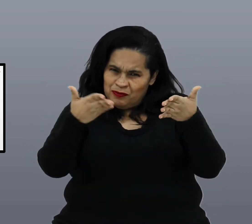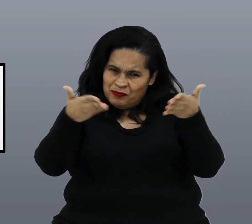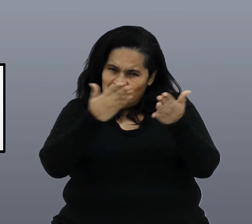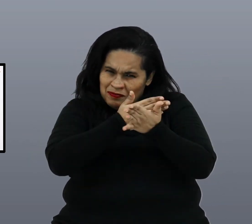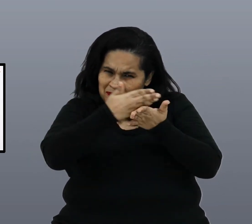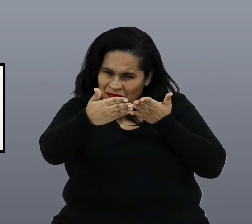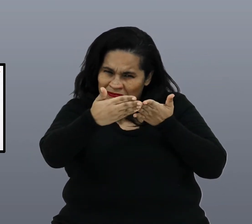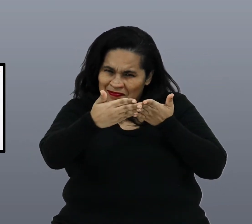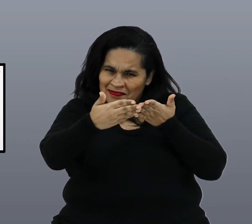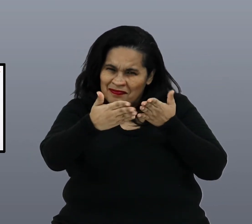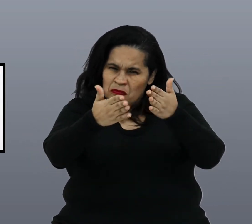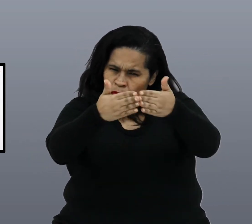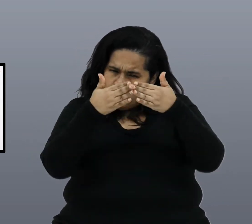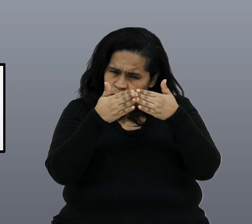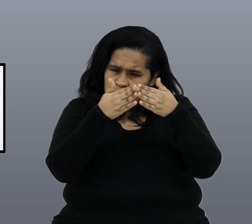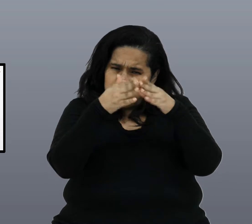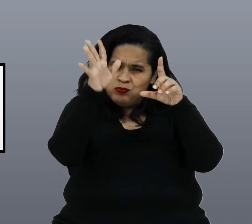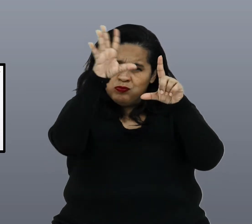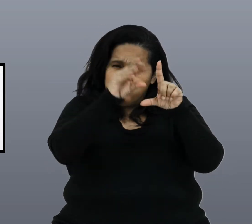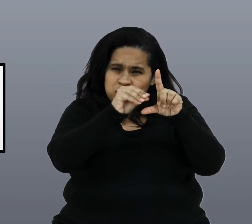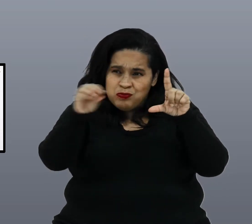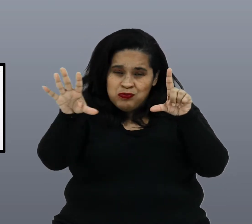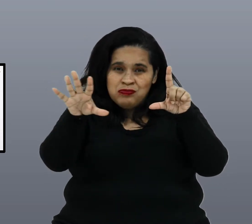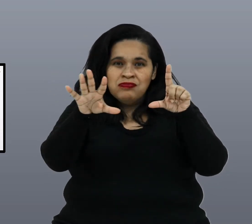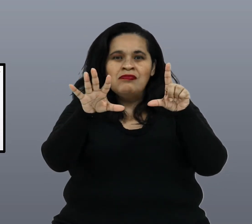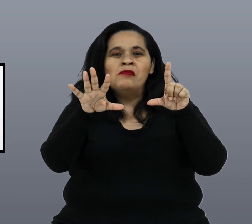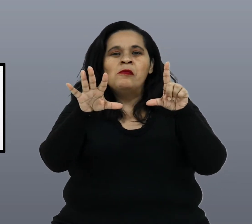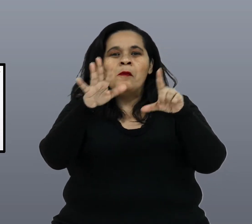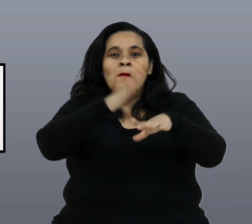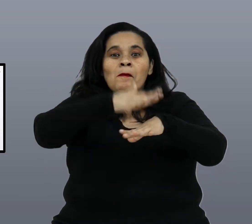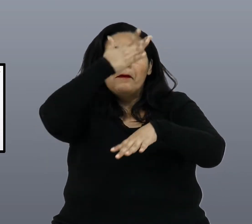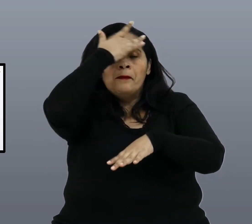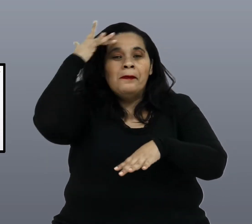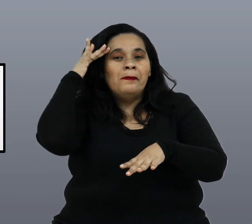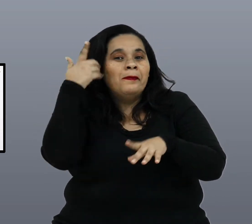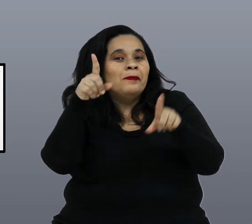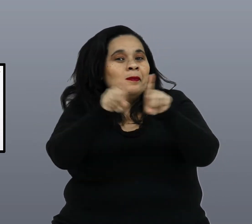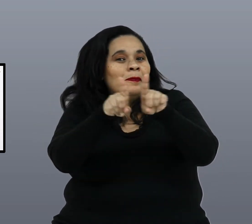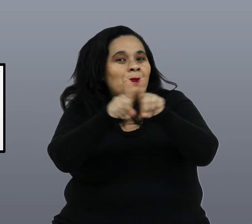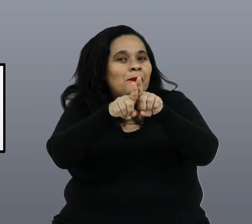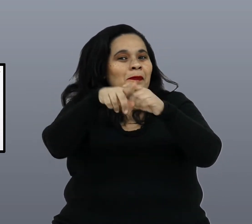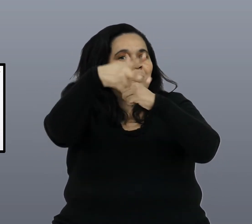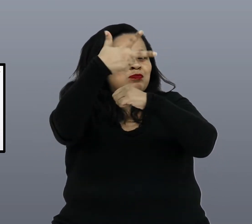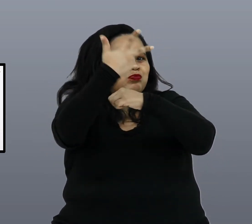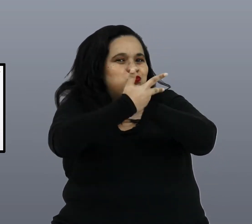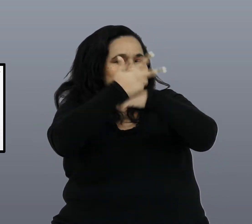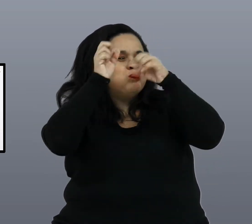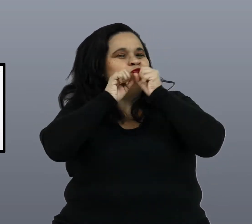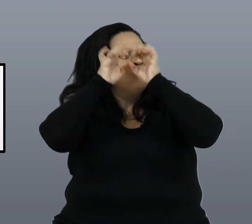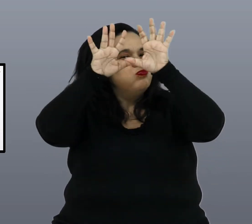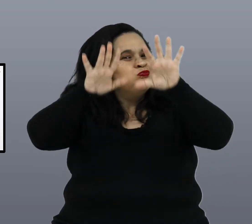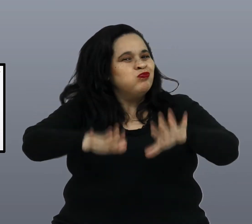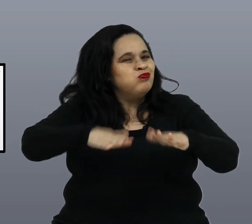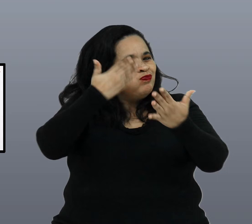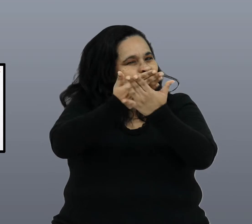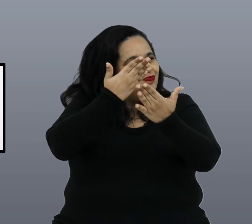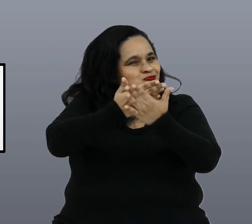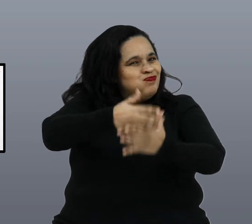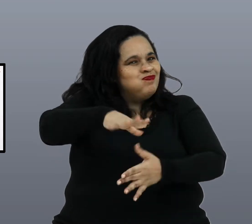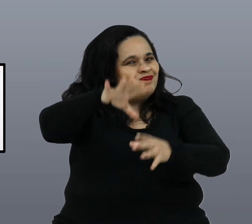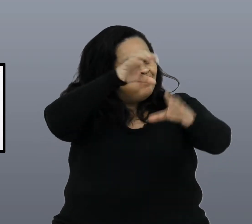aí o compartilhamento para que mais gente seja alcançada por esse conteúdo, seja abençoada e